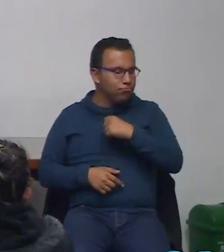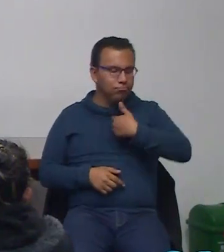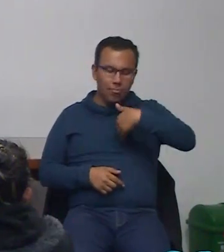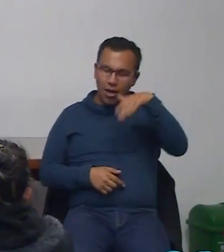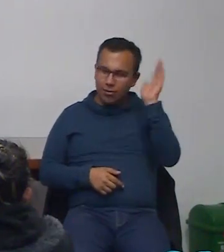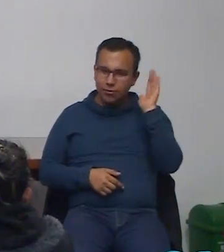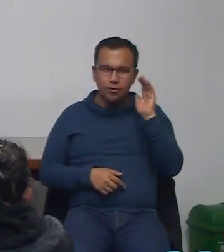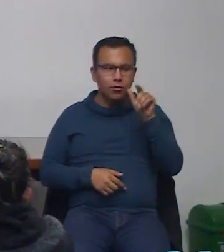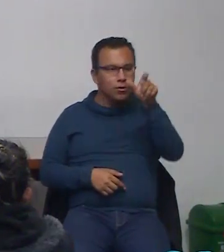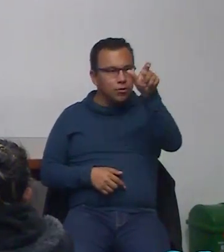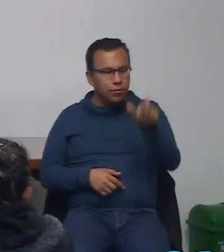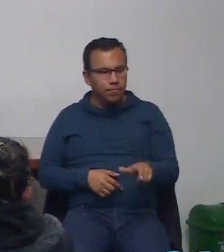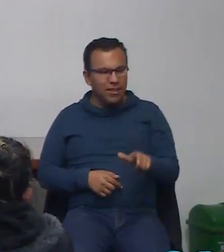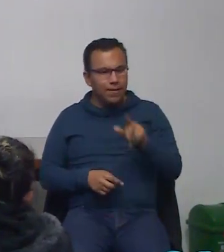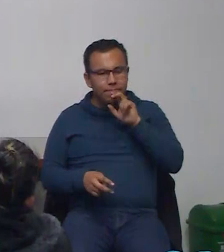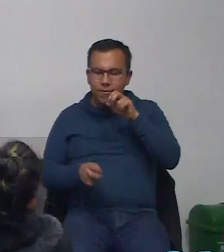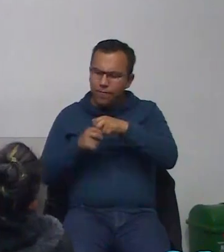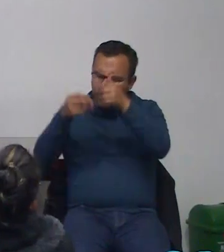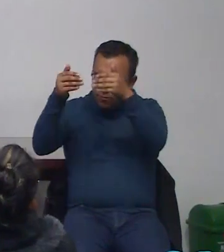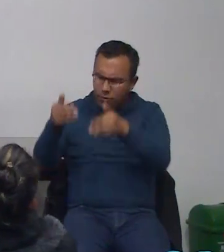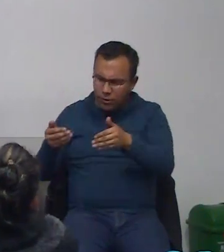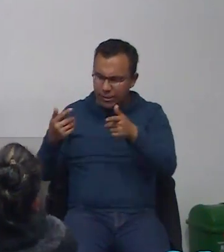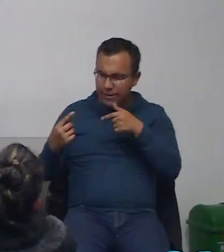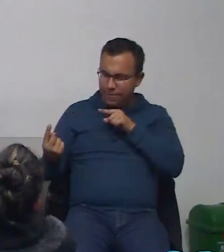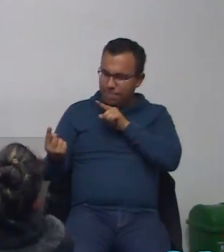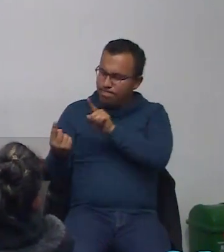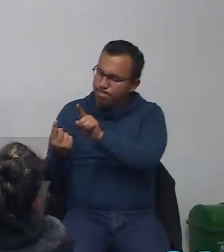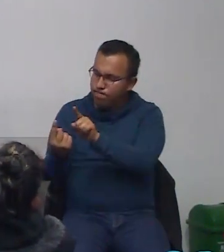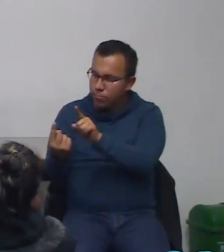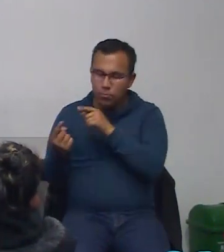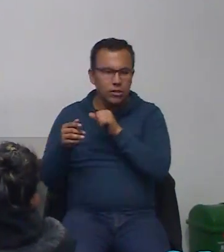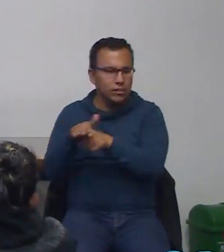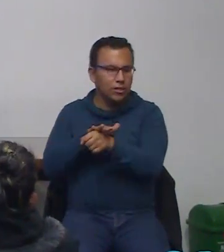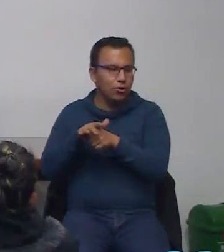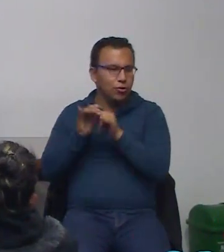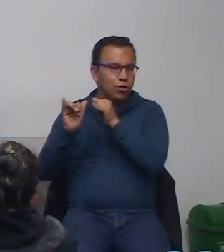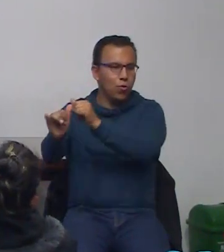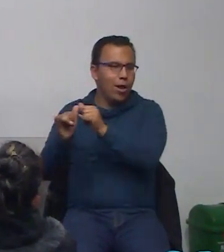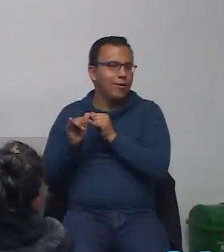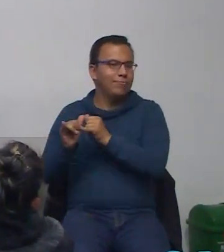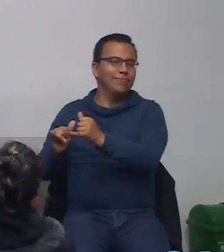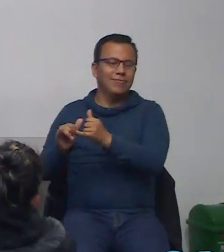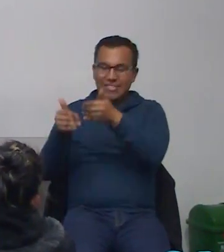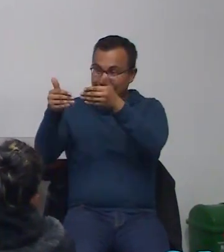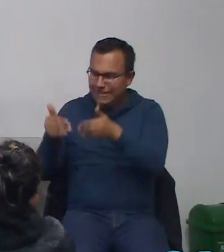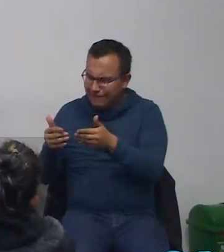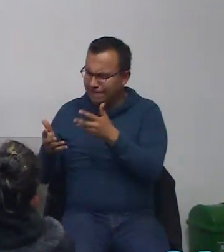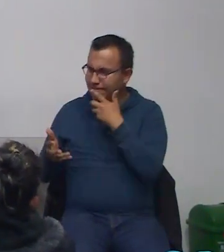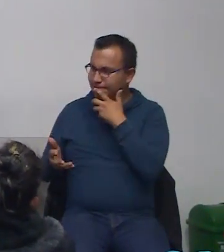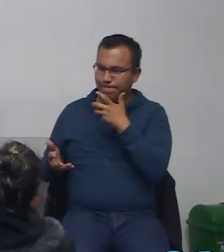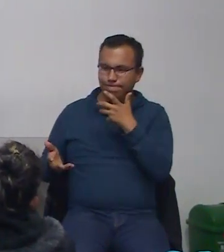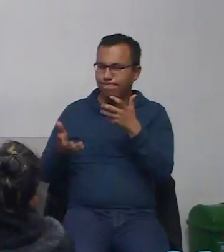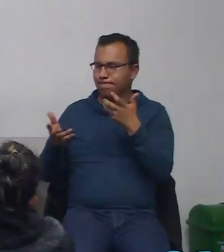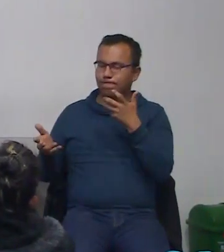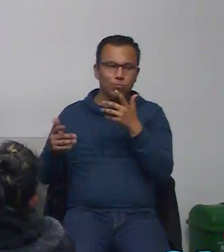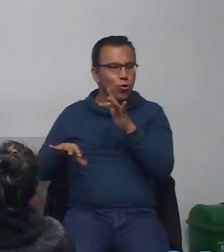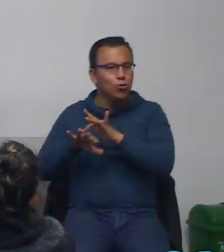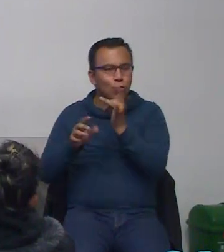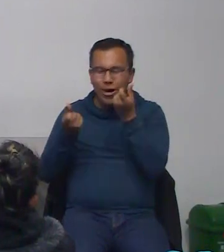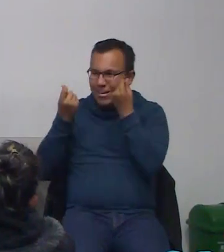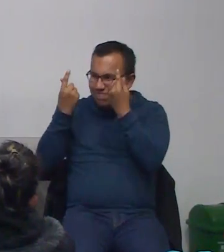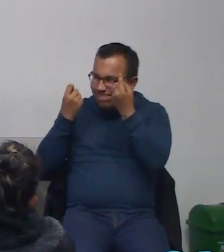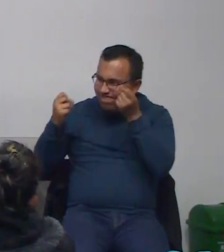mucho con una persona que tiene alguna dificultad porque es que yo digo miércoles estamos en la misma sintonía Sí entonces la persona tiene que tenemos que